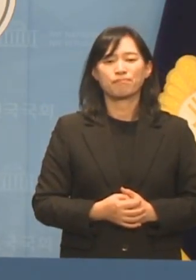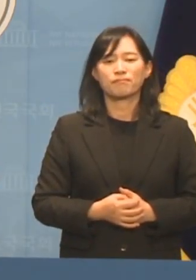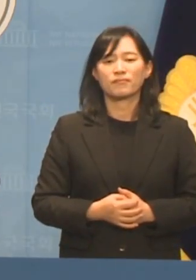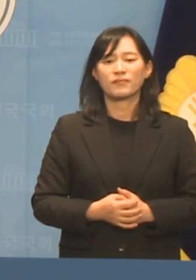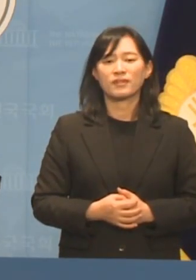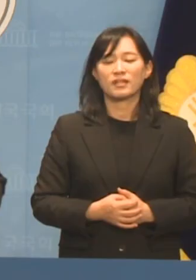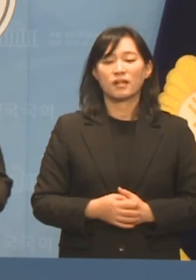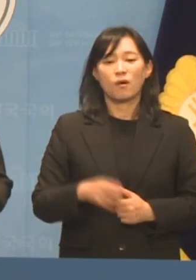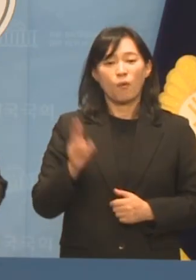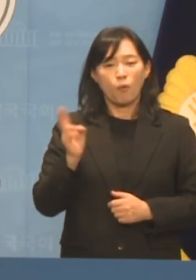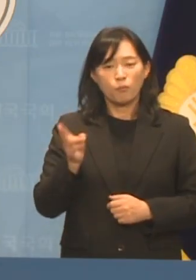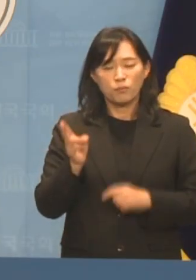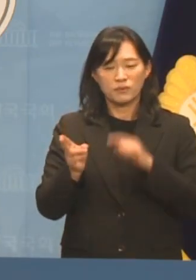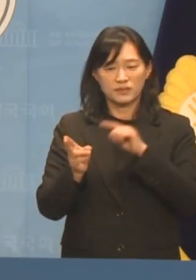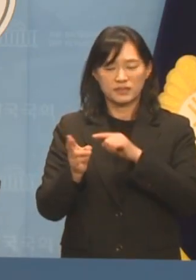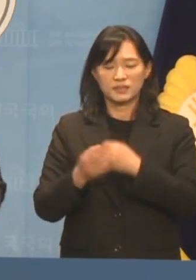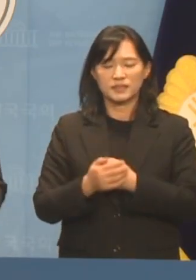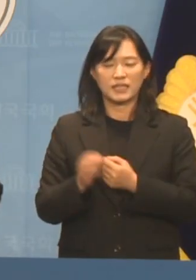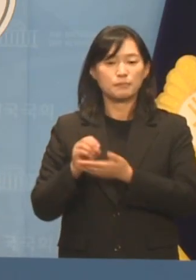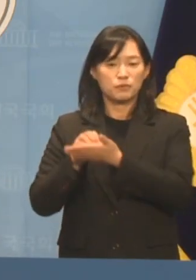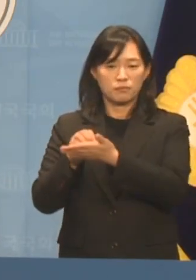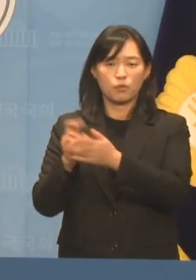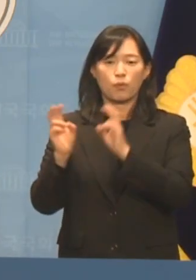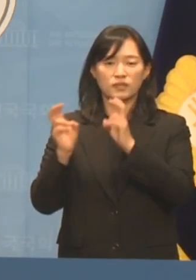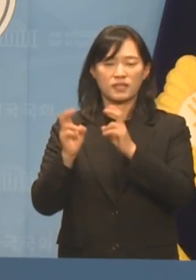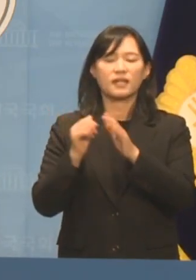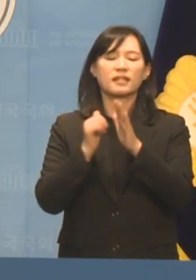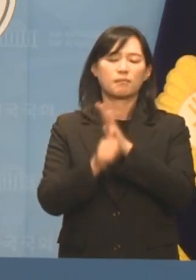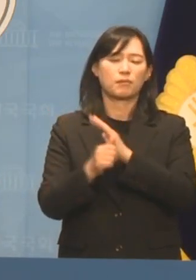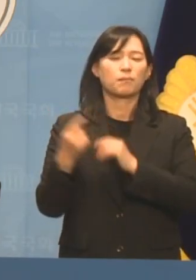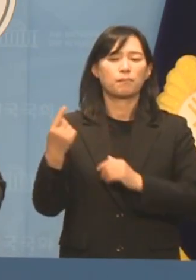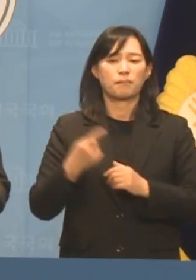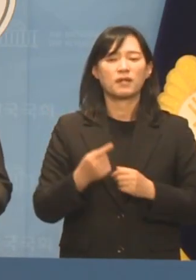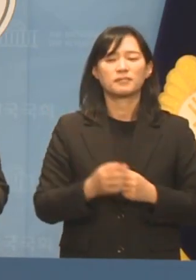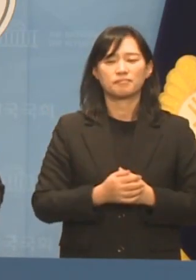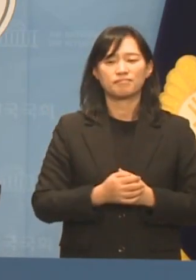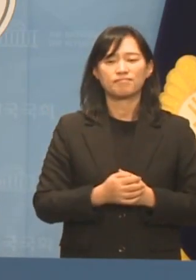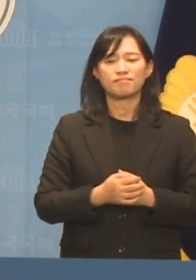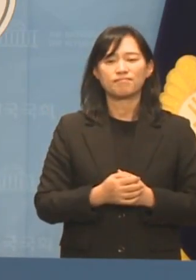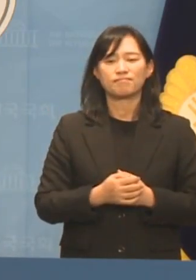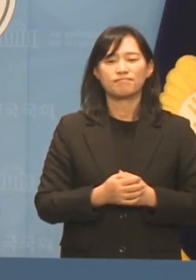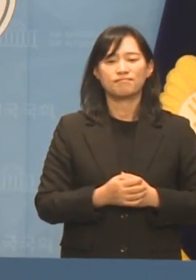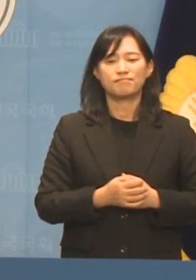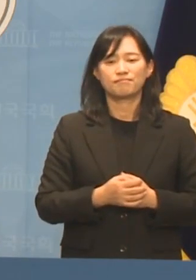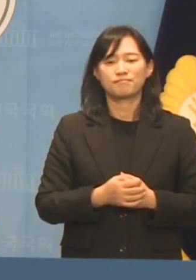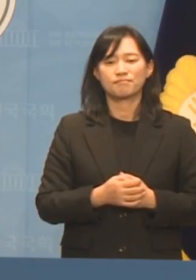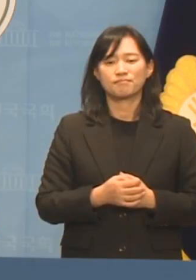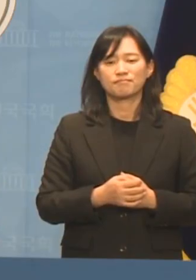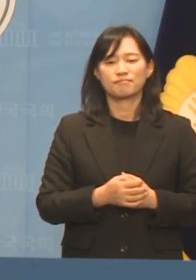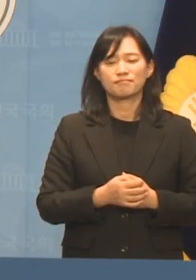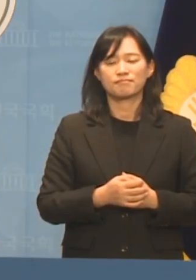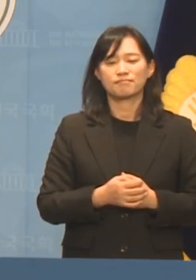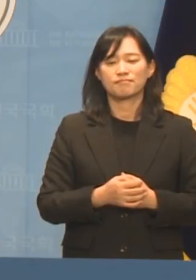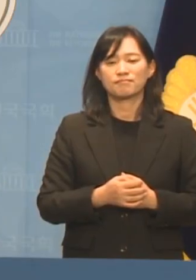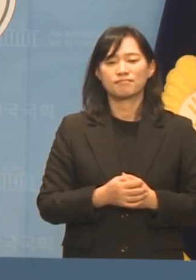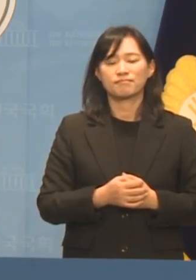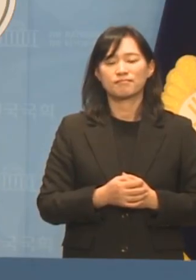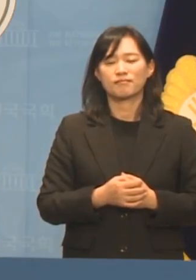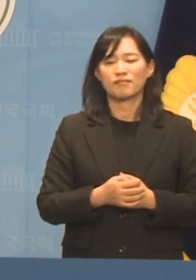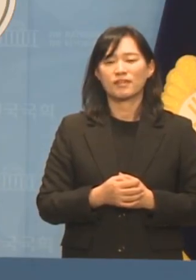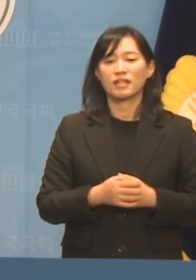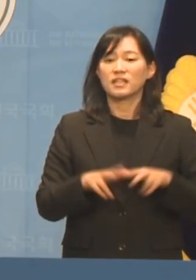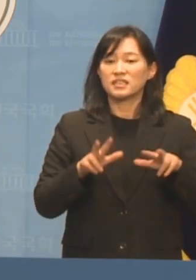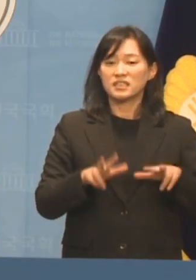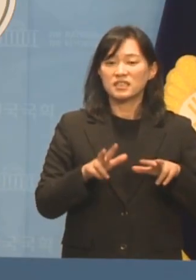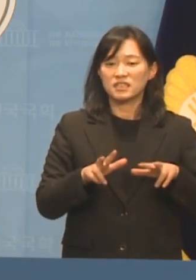예, 홈플러스에 입점해 있는 업체들을 대표해서 나왔습니다. 한국중소상인 자영업자 총연합회 사무총장 이성원입니다.